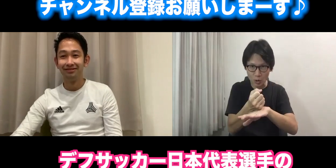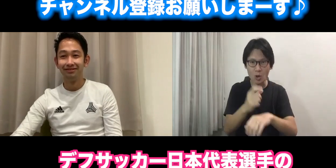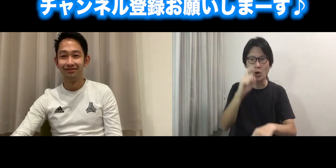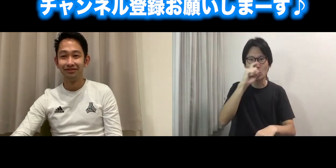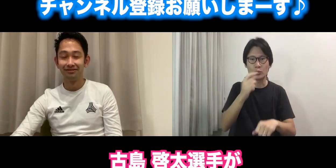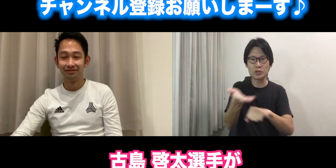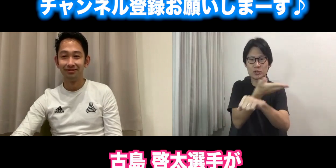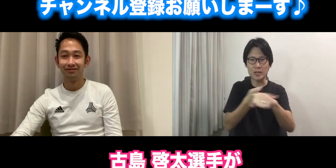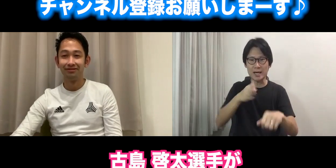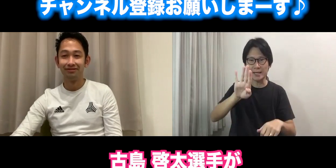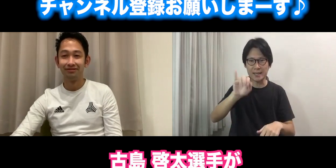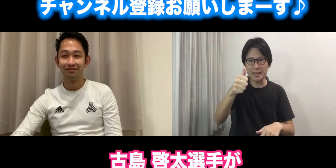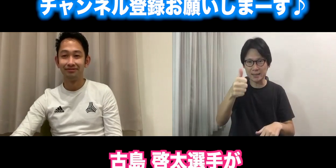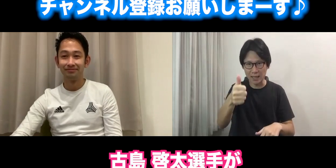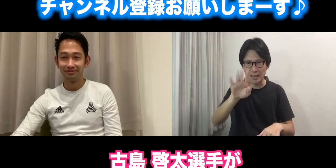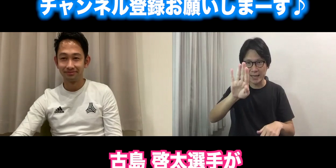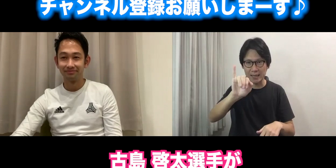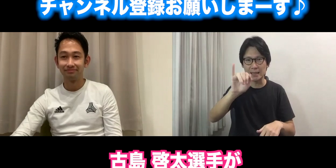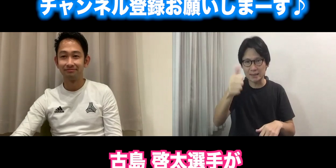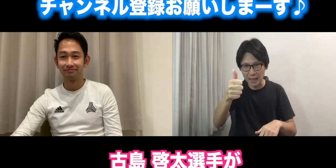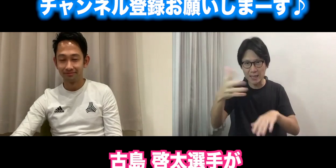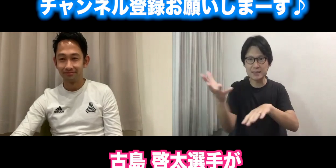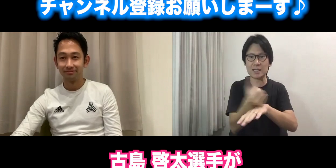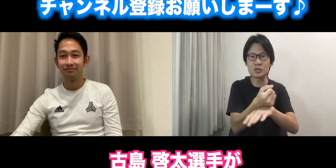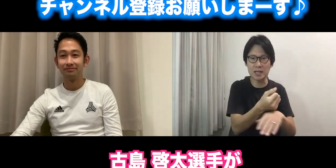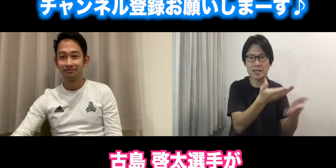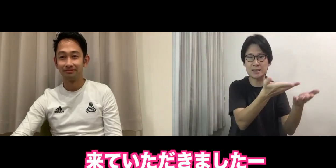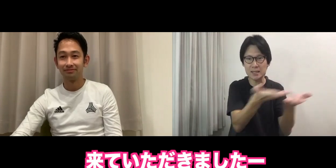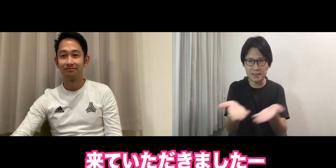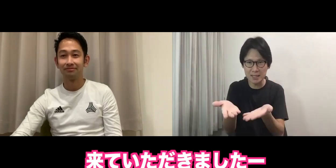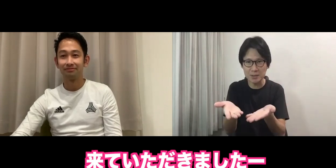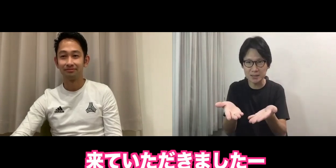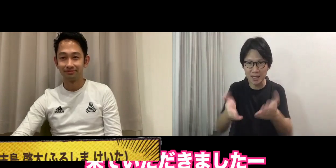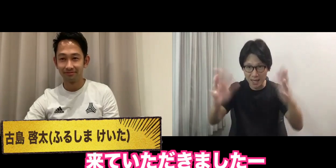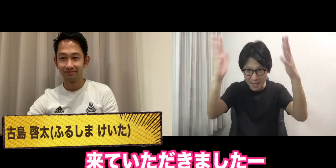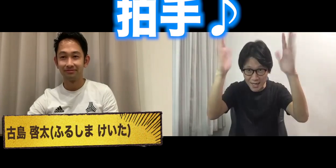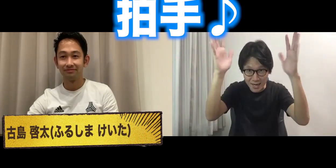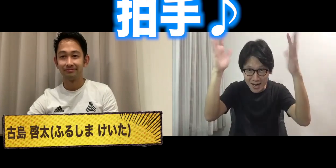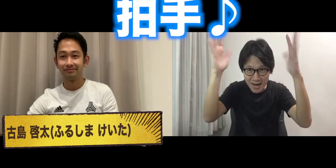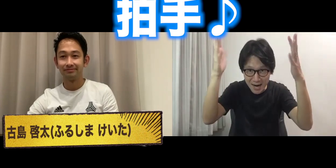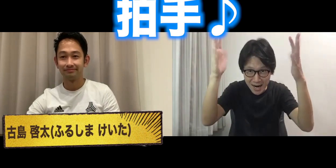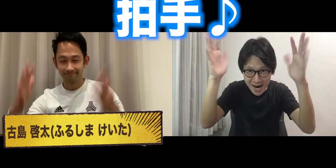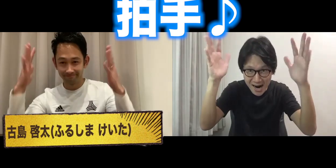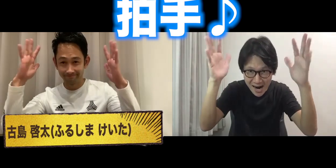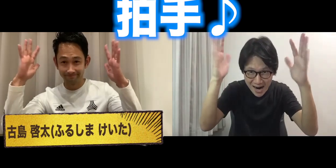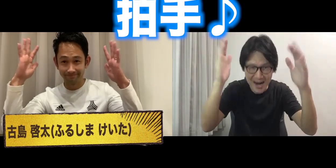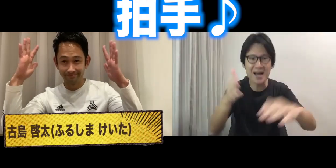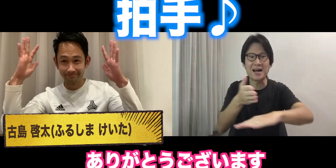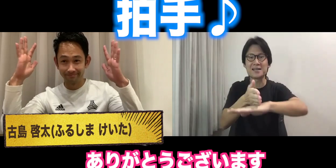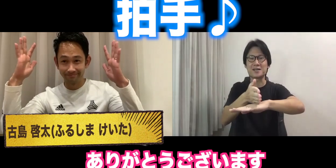俺しまka た経緯だ選手が来ていただきましたーーーありがとう